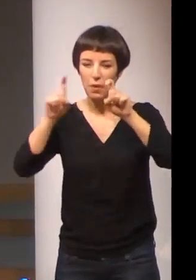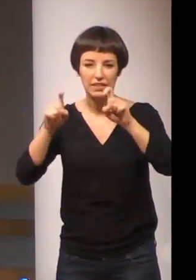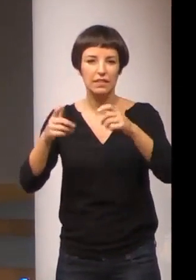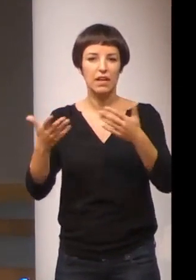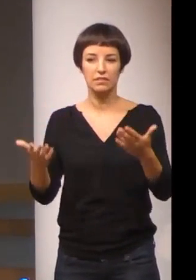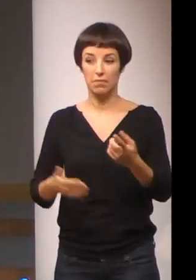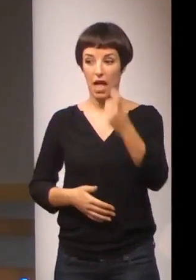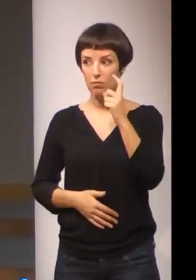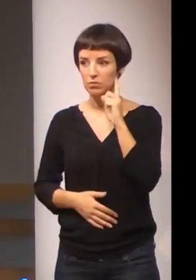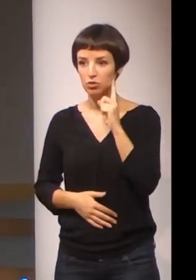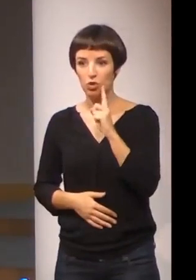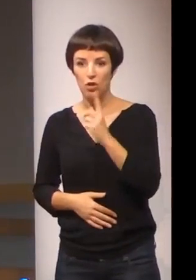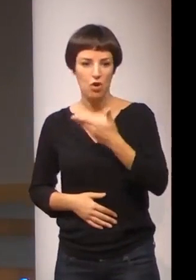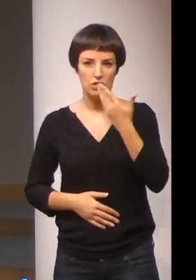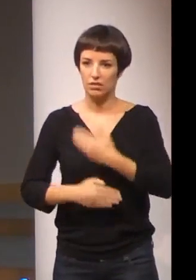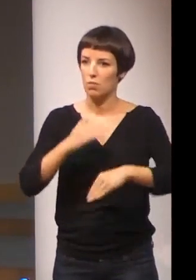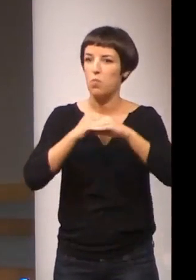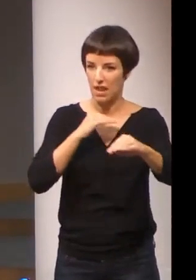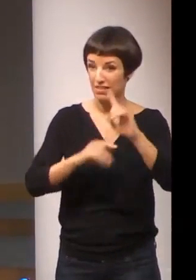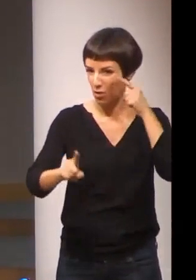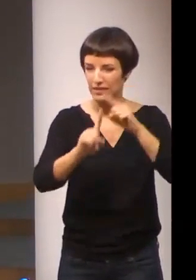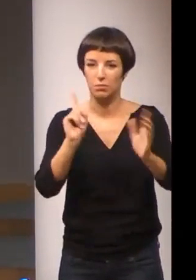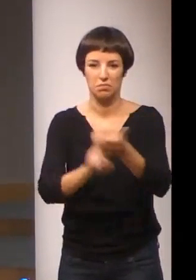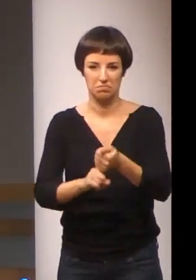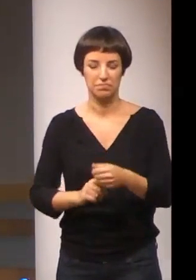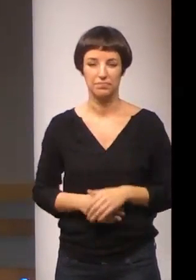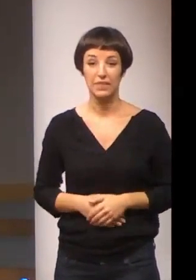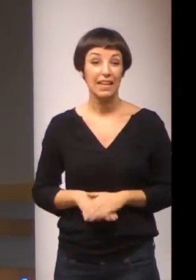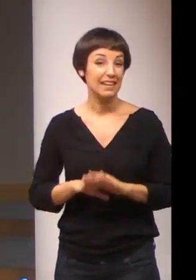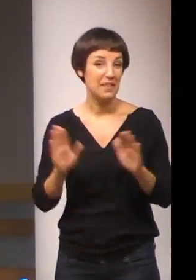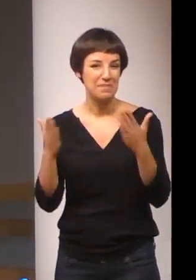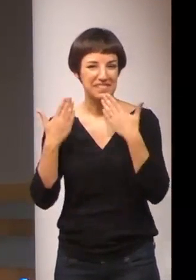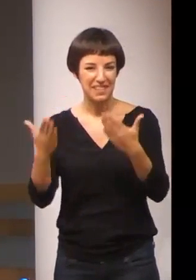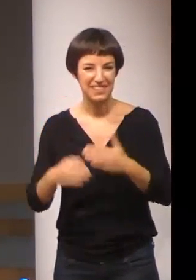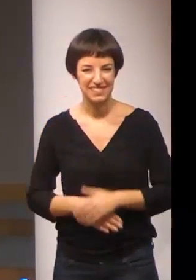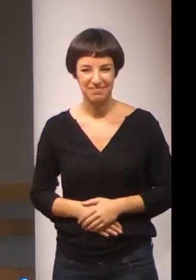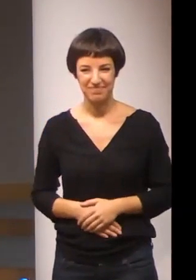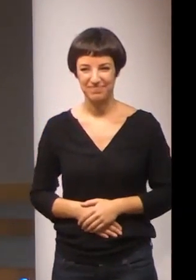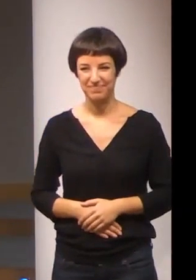del alumnado oyente y el alumnado sordo. Y nada más. Gracias. Gracias.